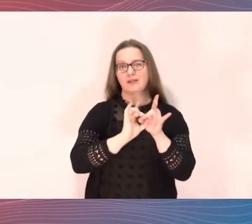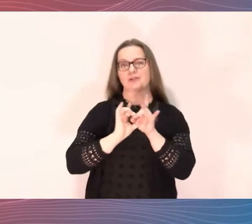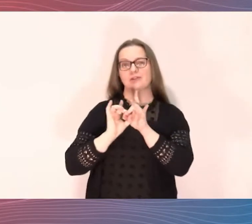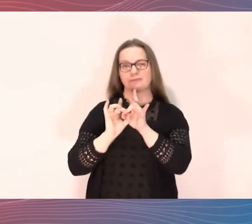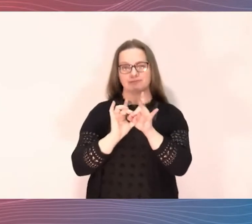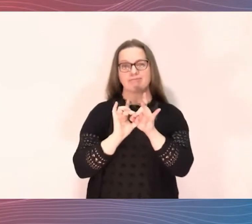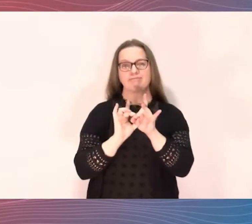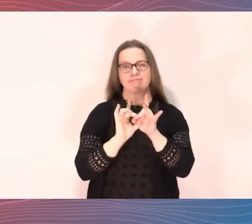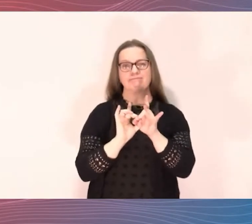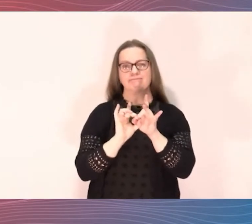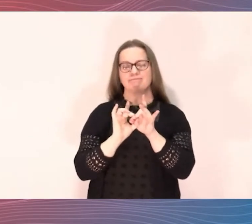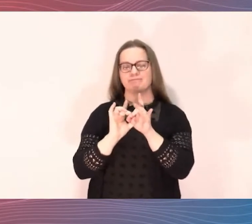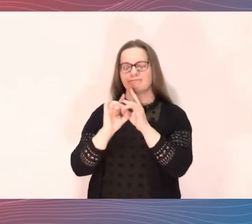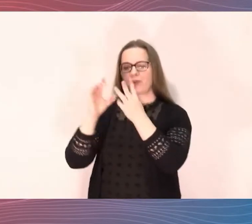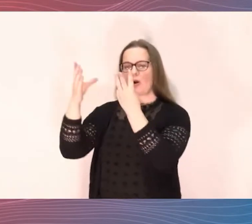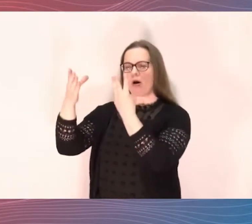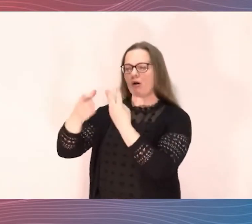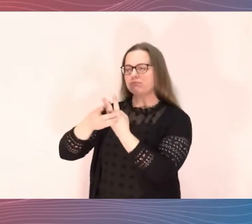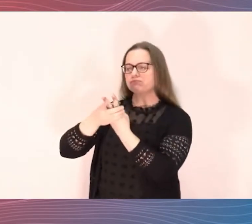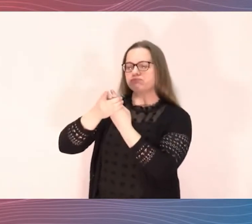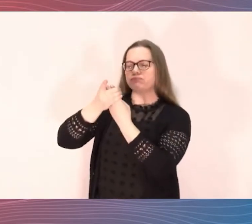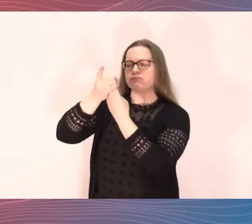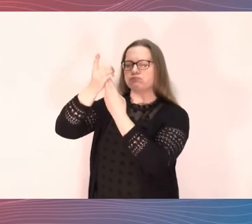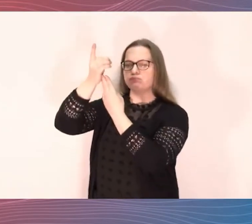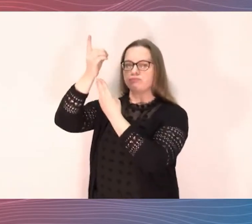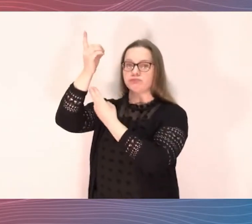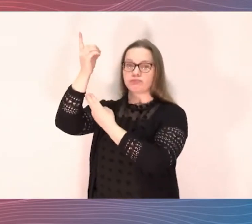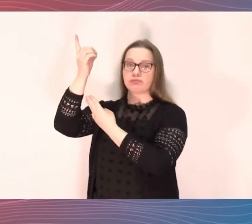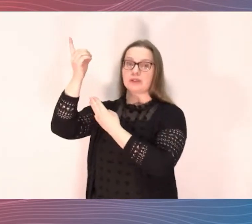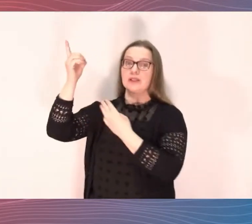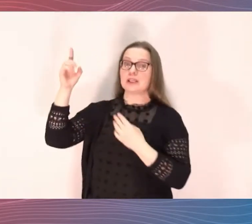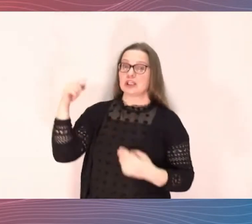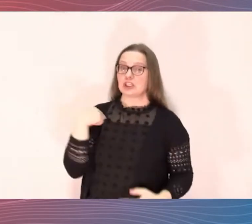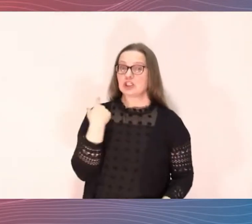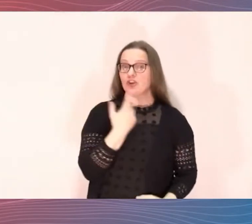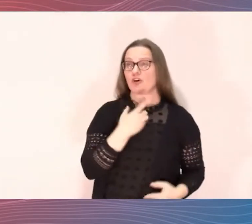O Pai no Filho, o Filho no Pai, e nós no Filho e no Pai.